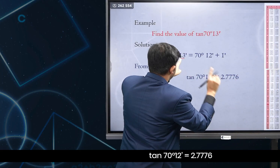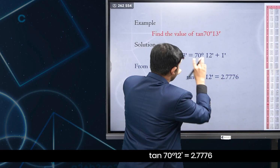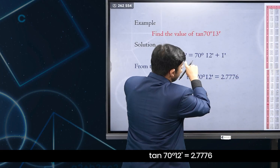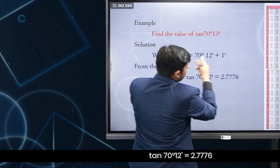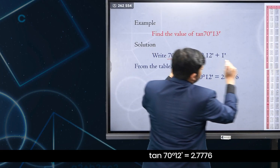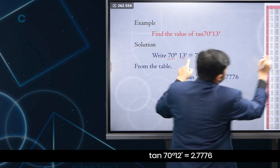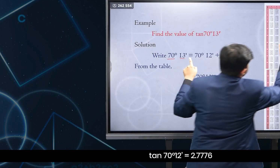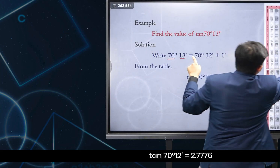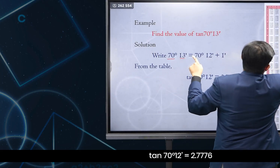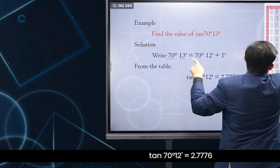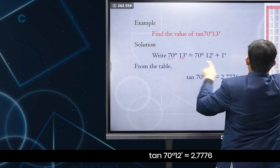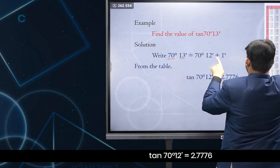2.776